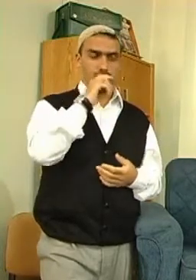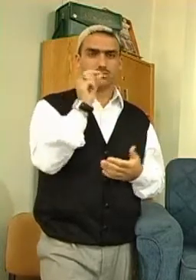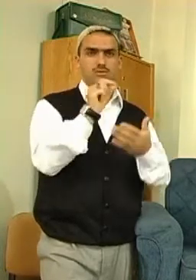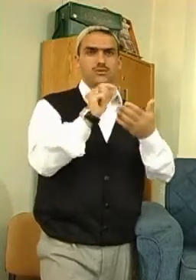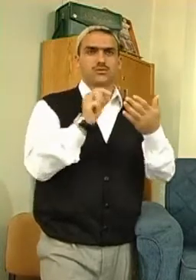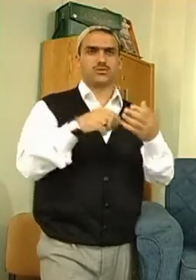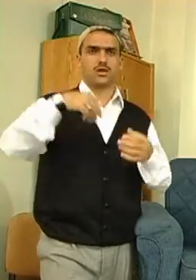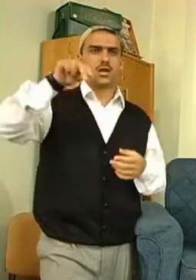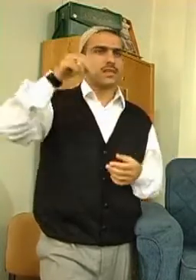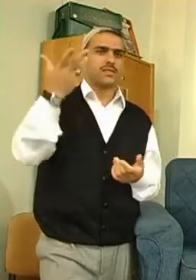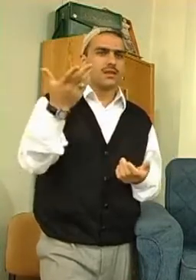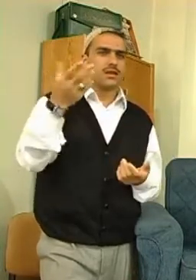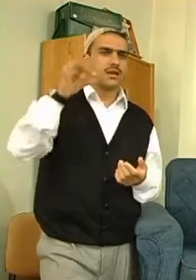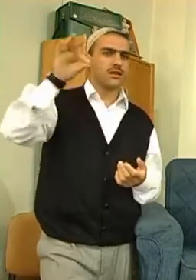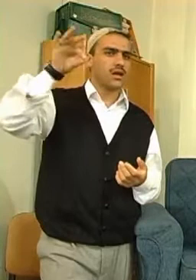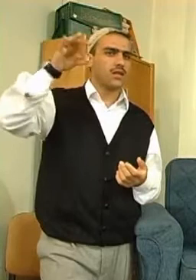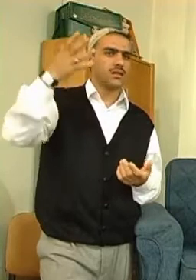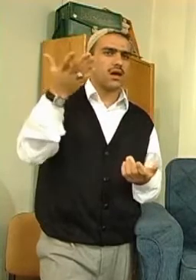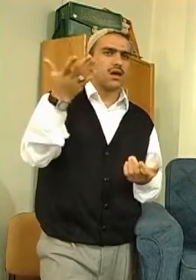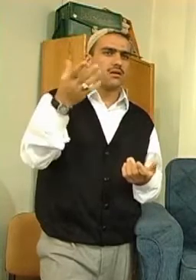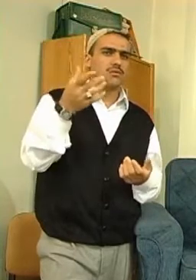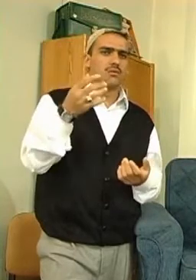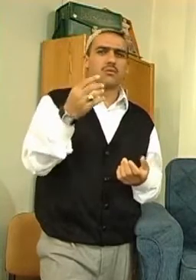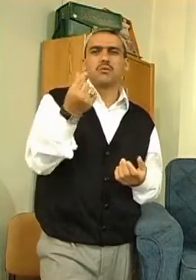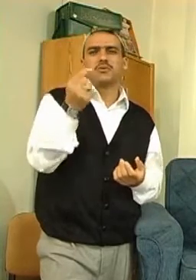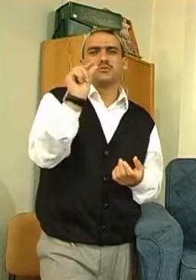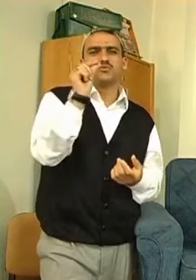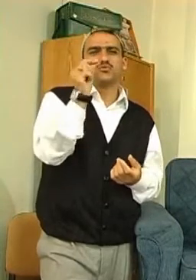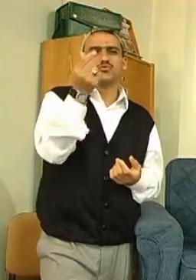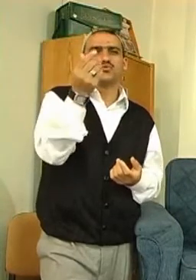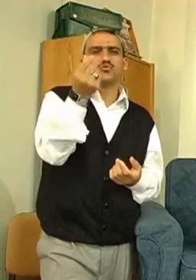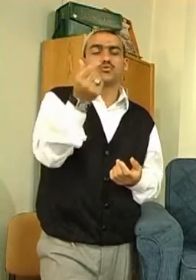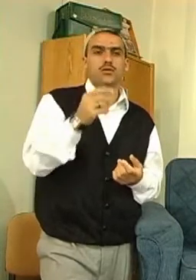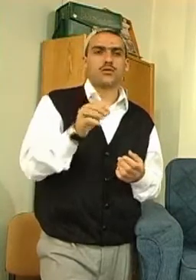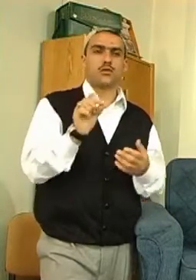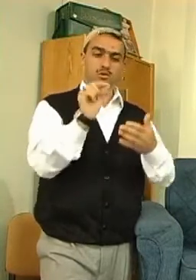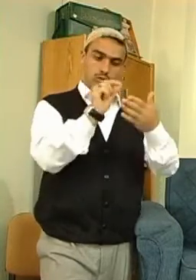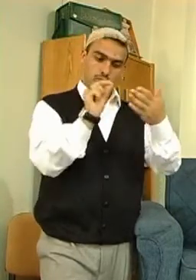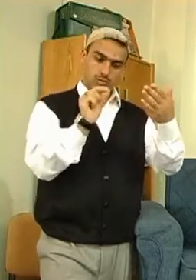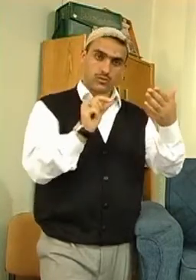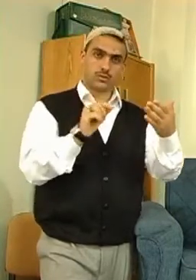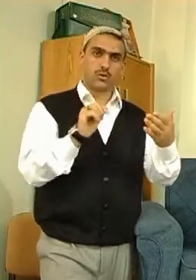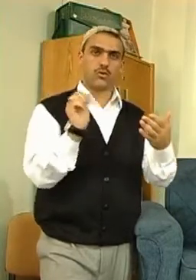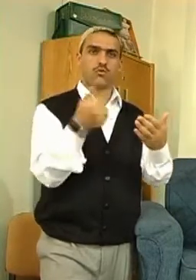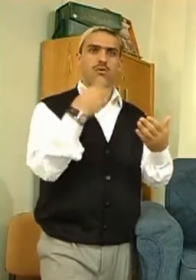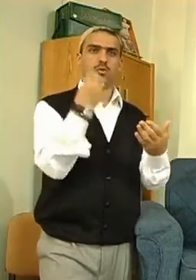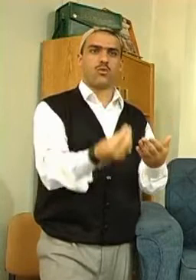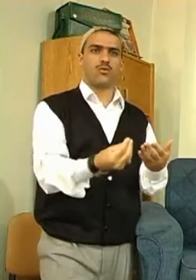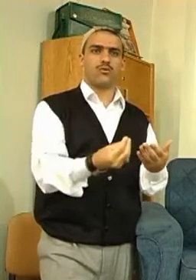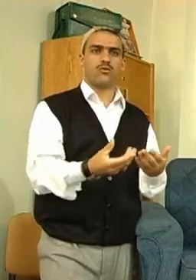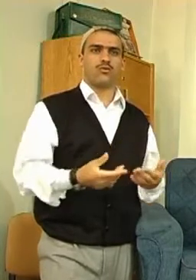Evet. Bazen müsavi. Bazen ikisi müsavi. Bazen madde daha kıymetdar. Bazen madde daha